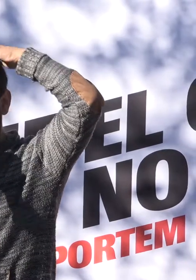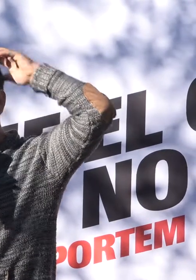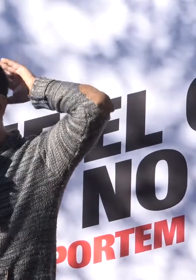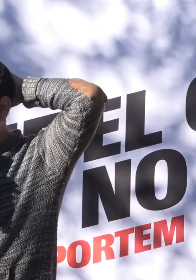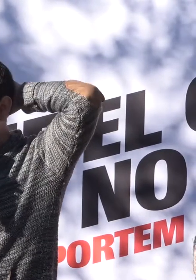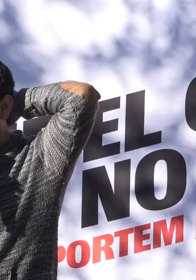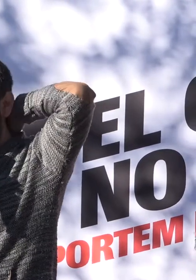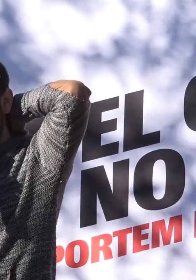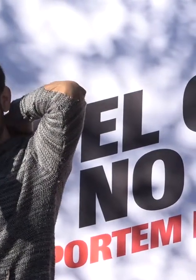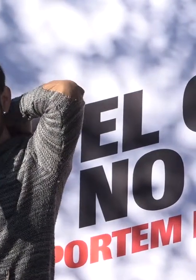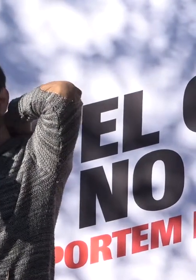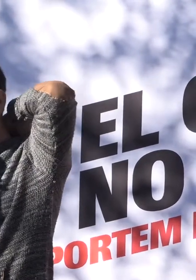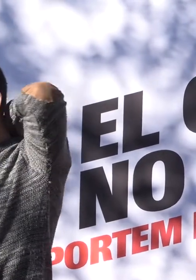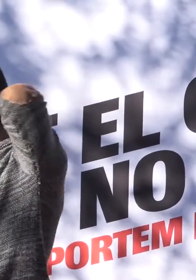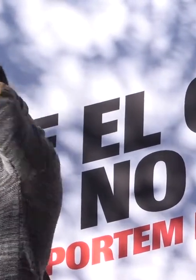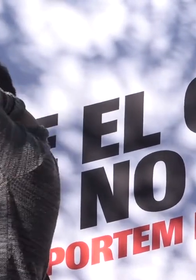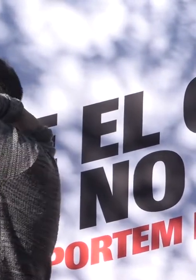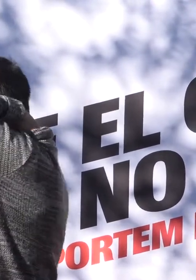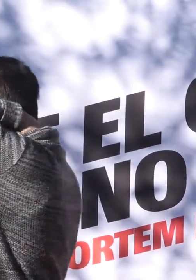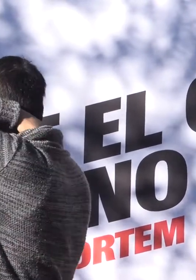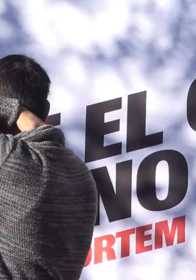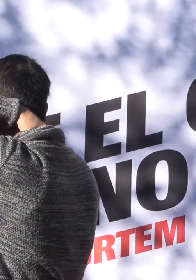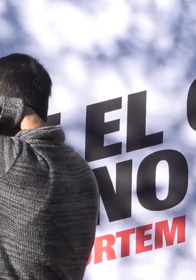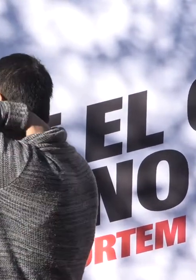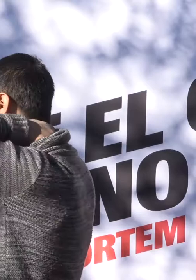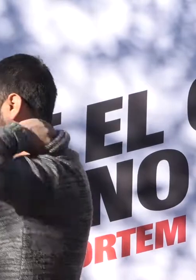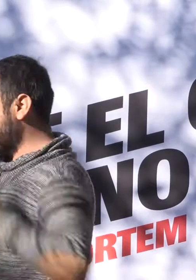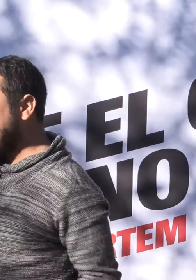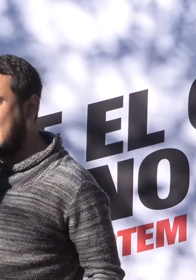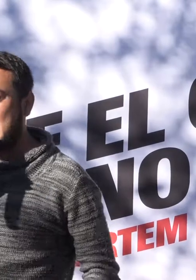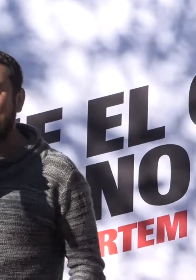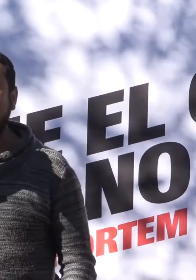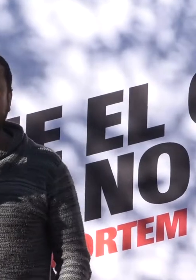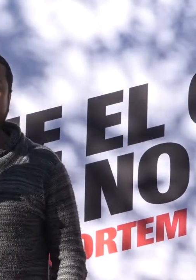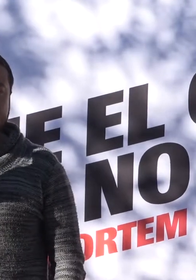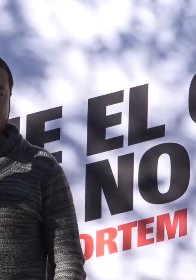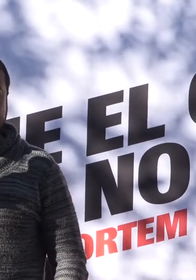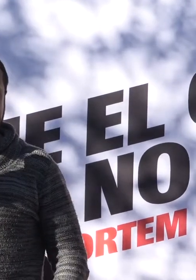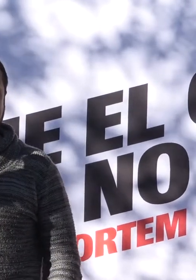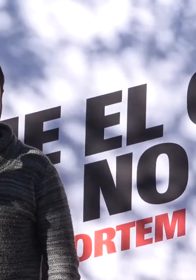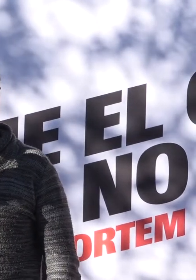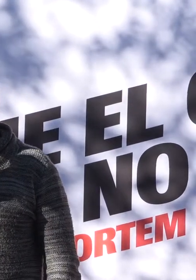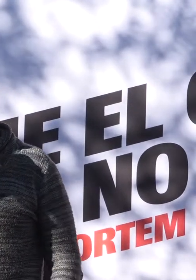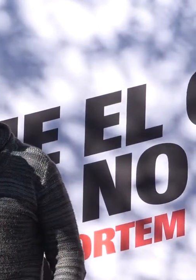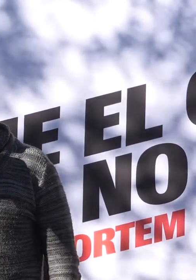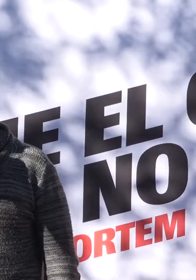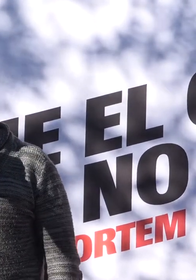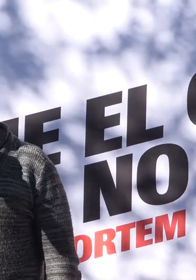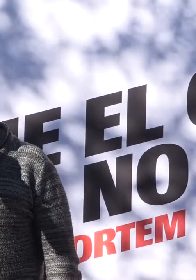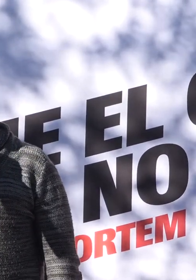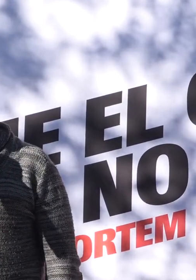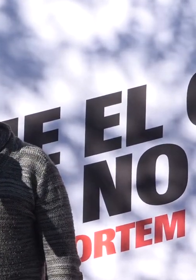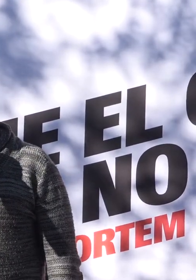lata voy a seguir digamos hablando un poco visibilizando un poco la situación